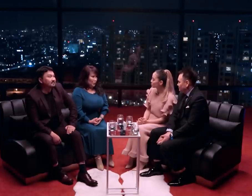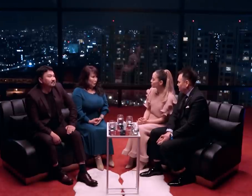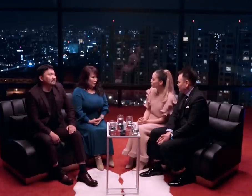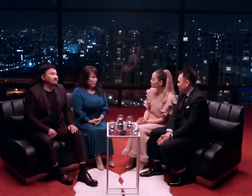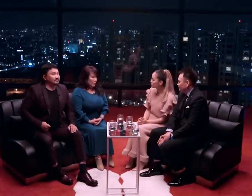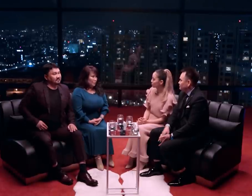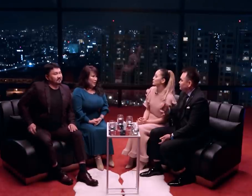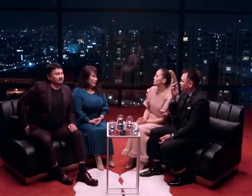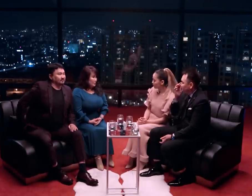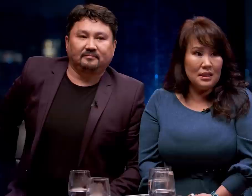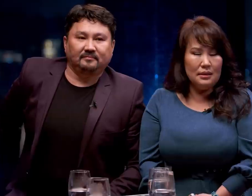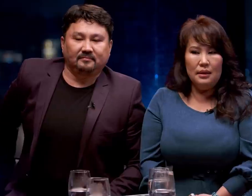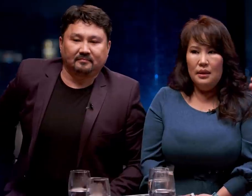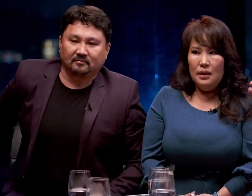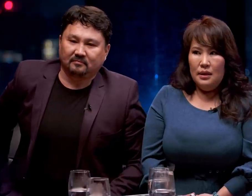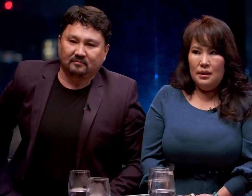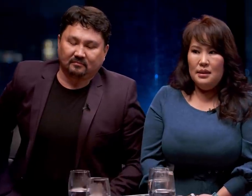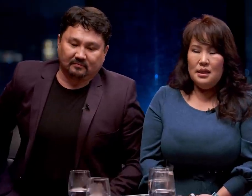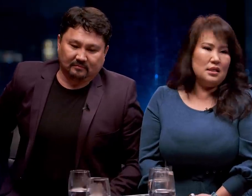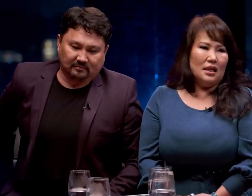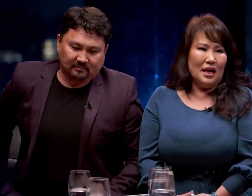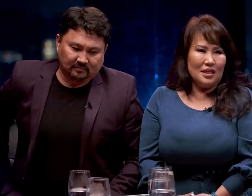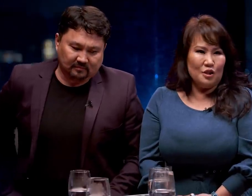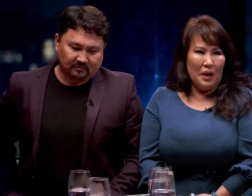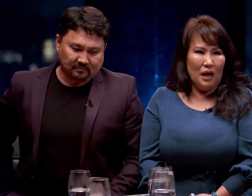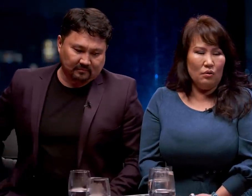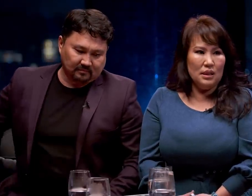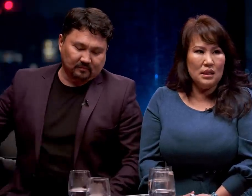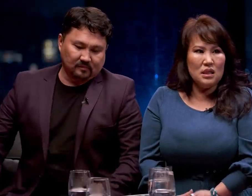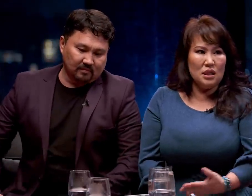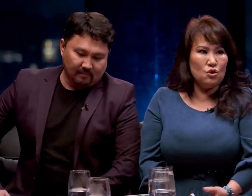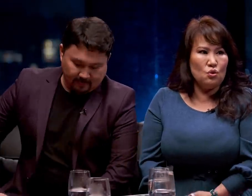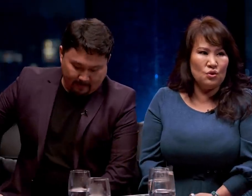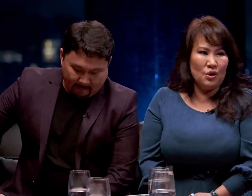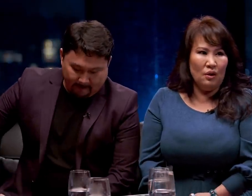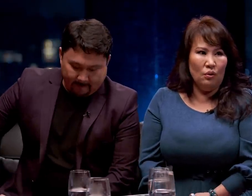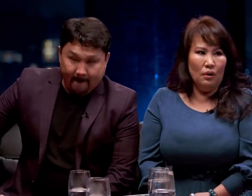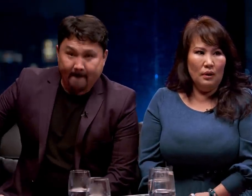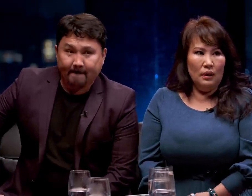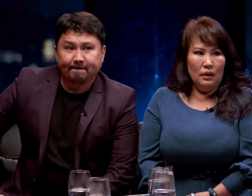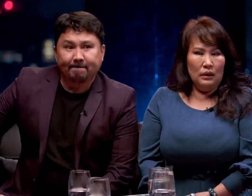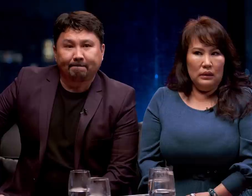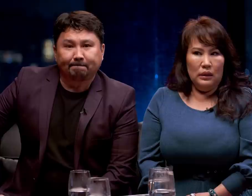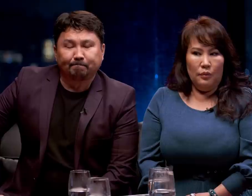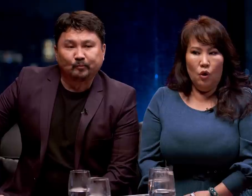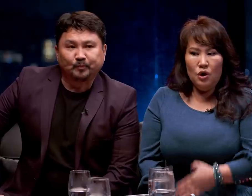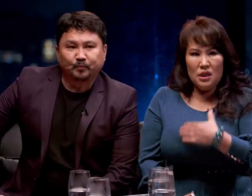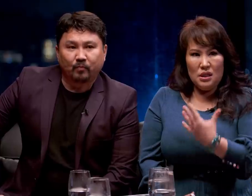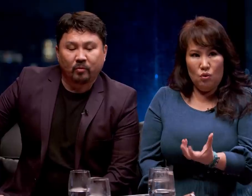болох болцоо бол миний анд байна шүү дээ. Хизээч тэрийг ашиглаж байгаагүй. Хизээч тэр нь шунж байгаагүй. Тийм өөрийн гэс нэг